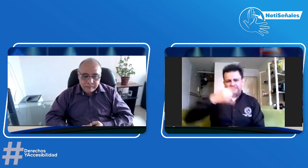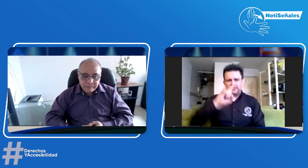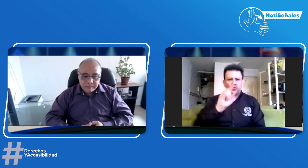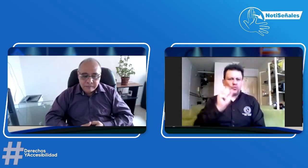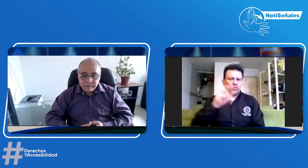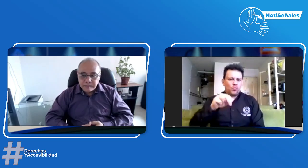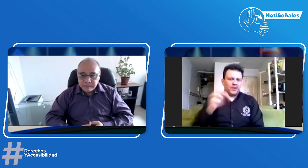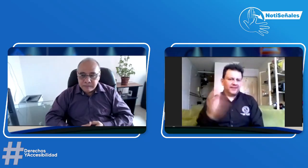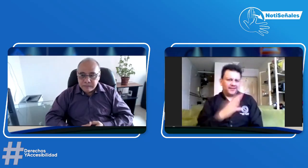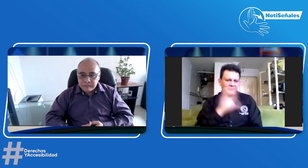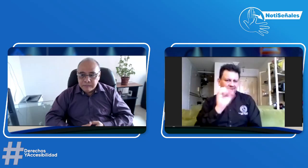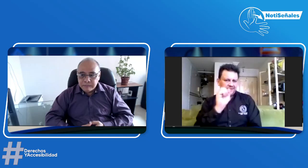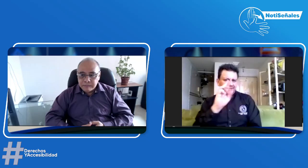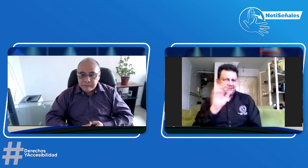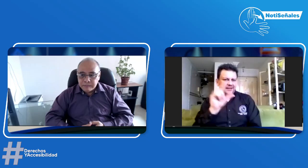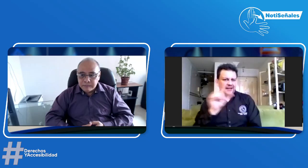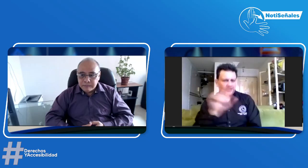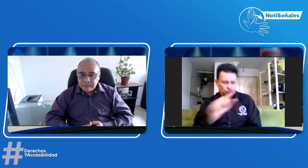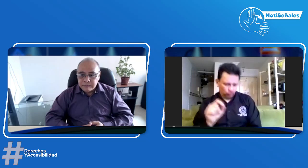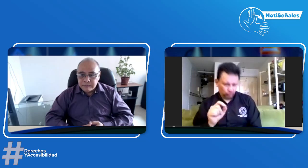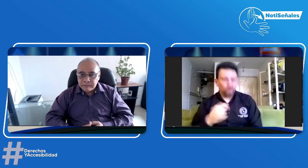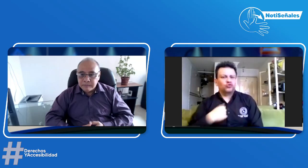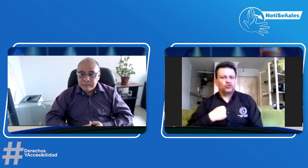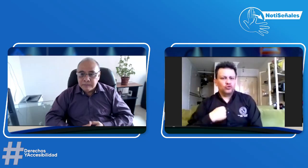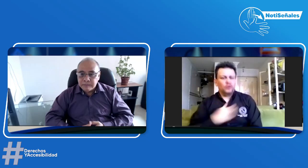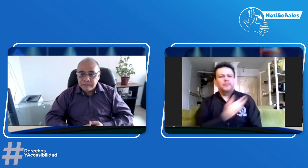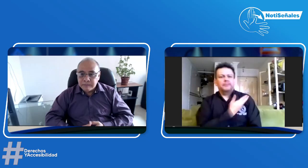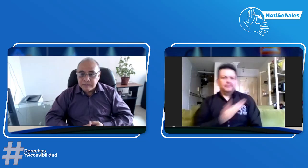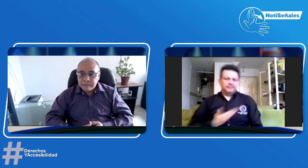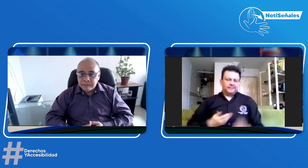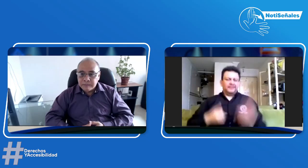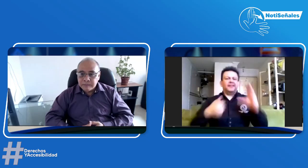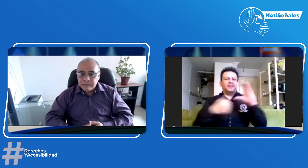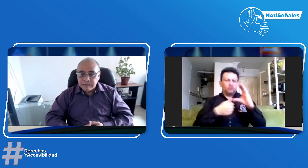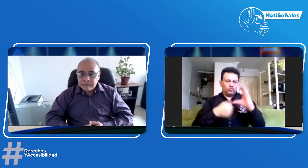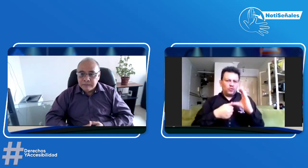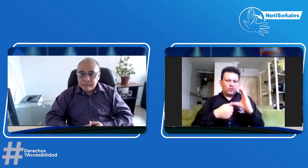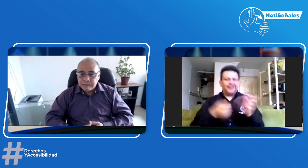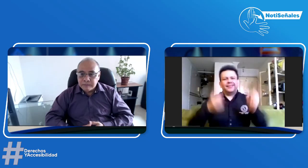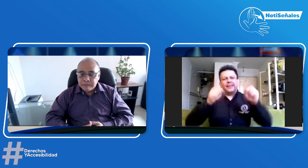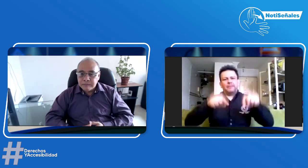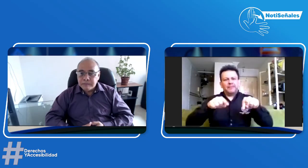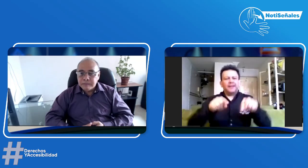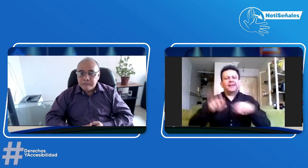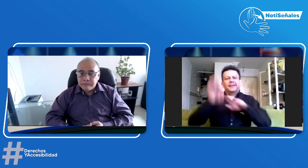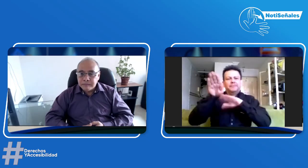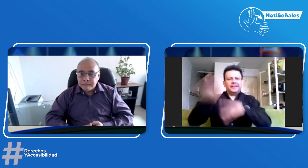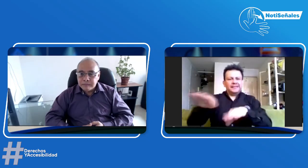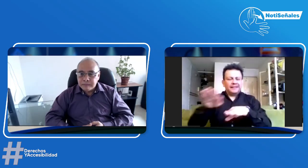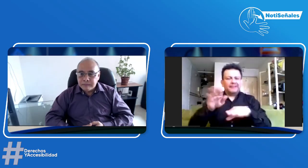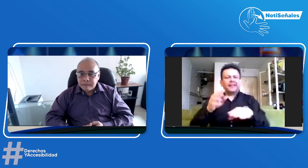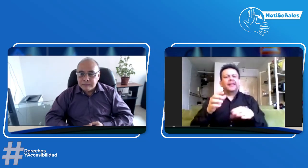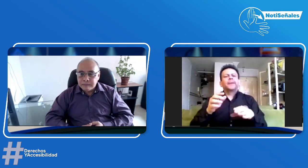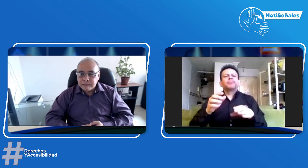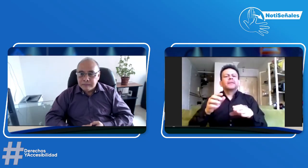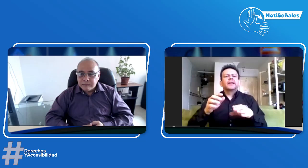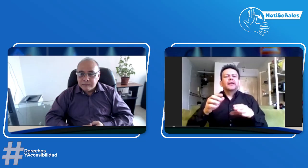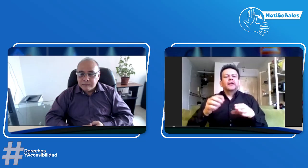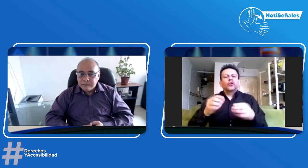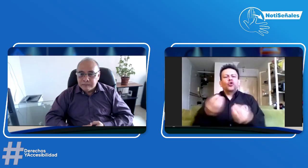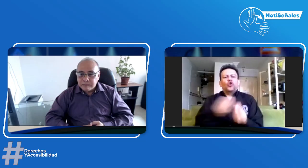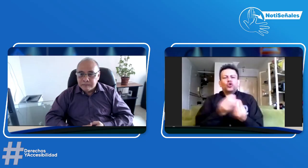esta, mi nombre es Juan Carlos y soy el presidente de Azorsub,